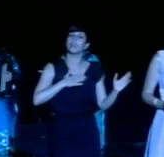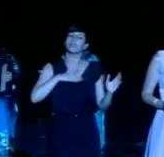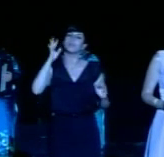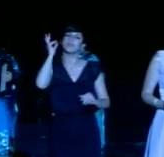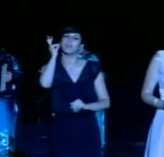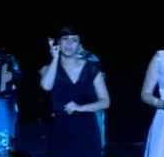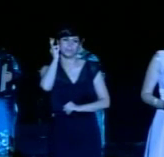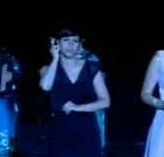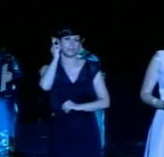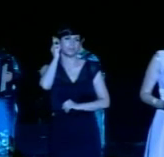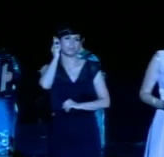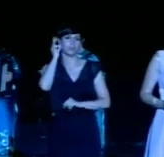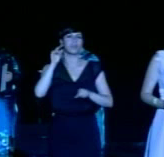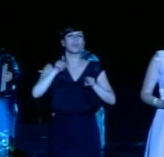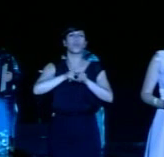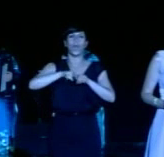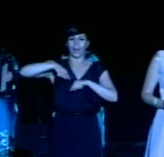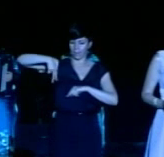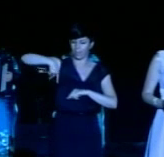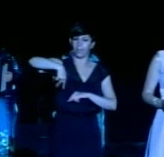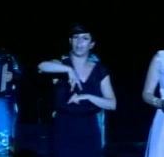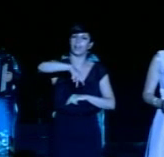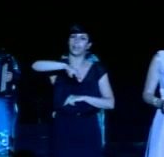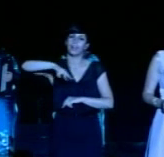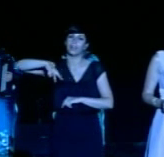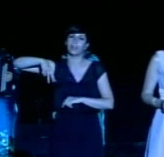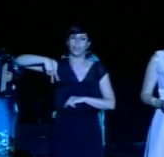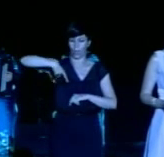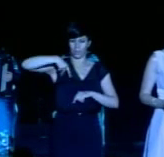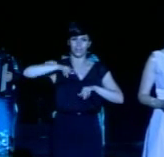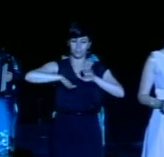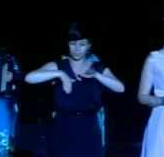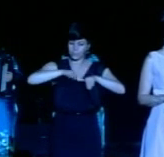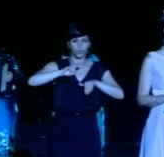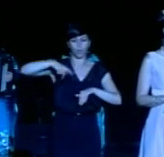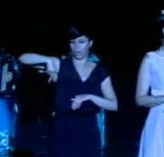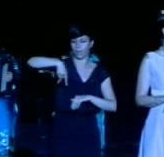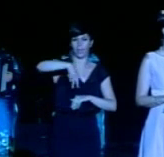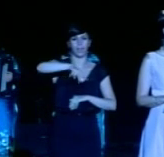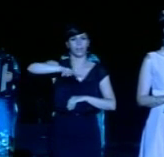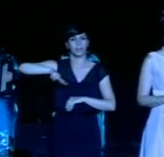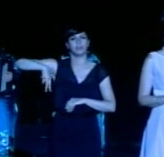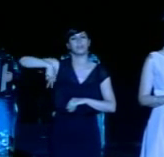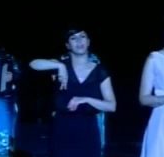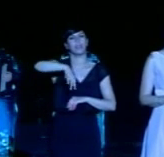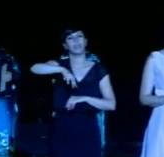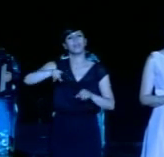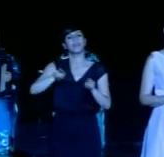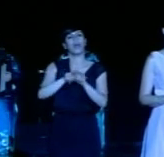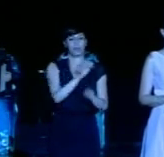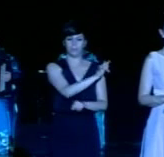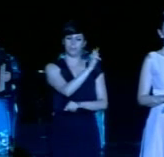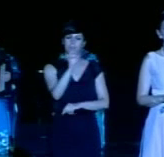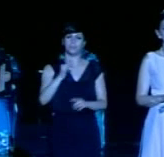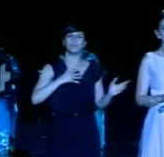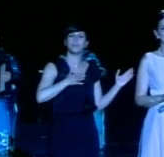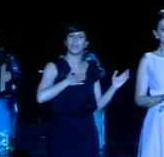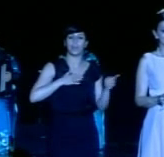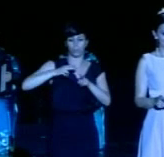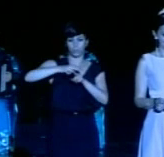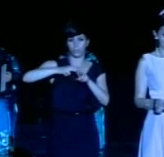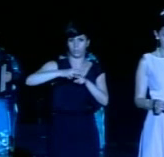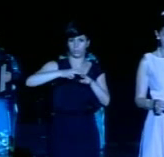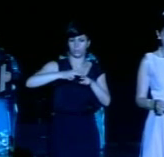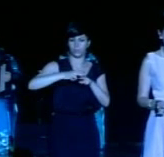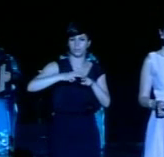mujeres se desplazan flotando... No andan, no caminan, flotan. Vamos a continuar con una danza de los cuchillos,